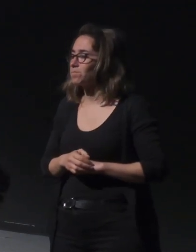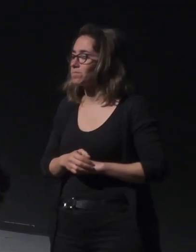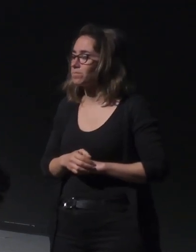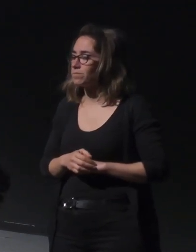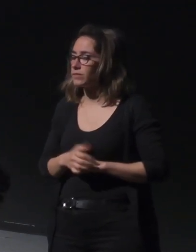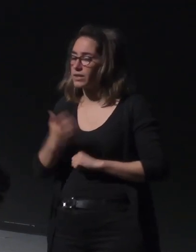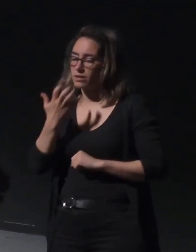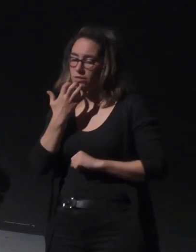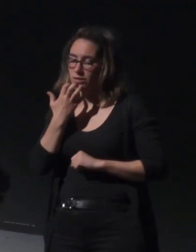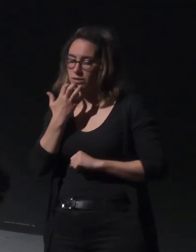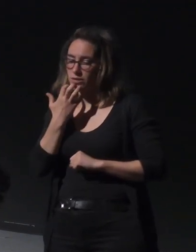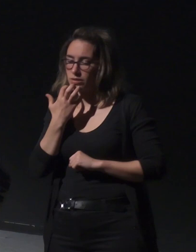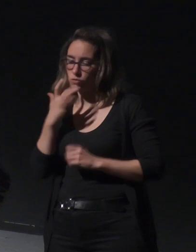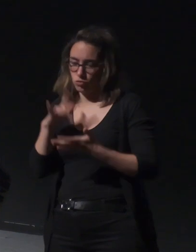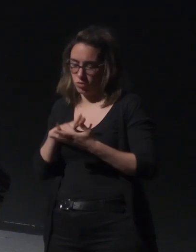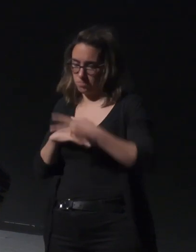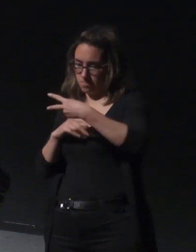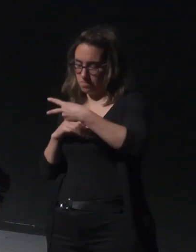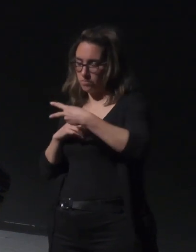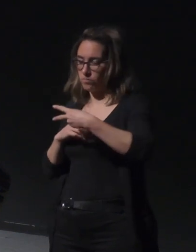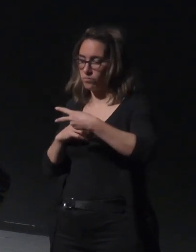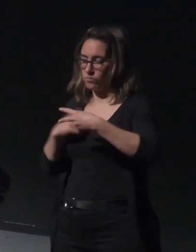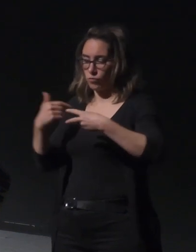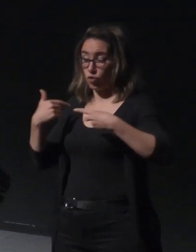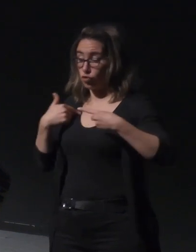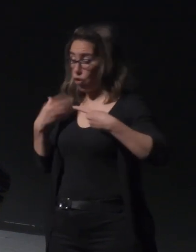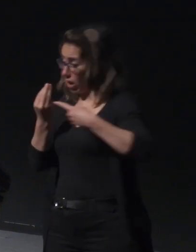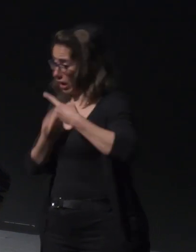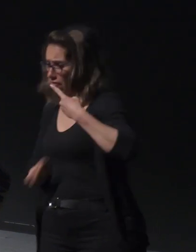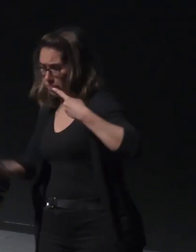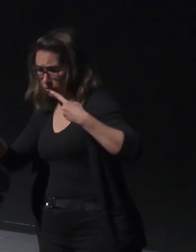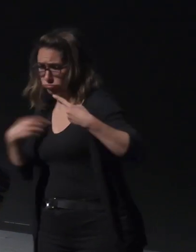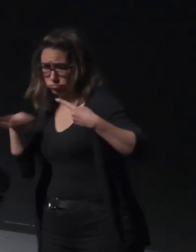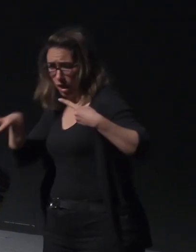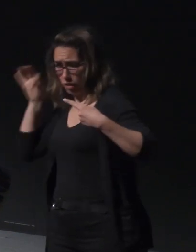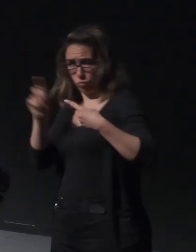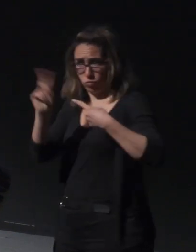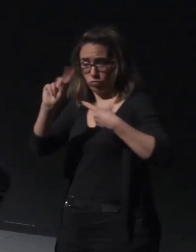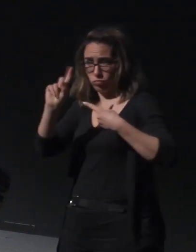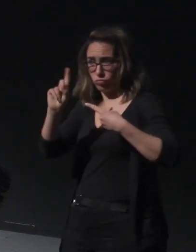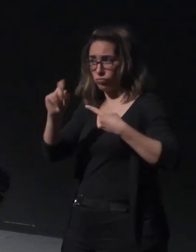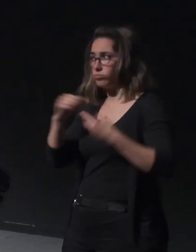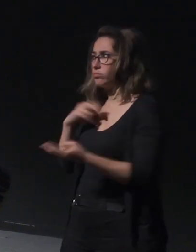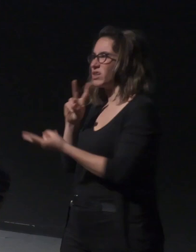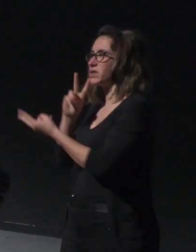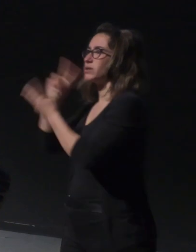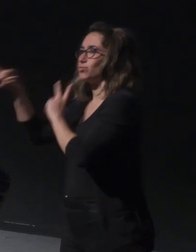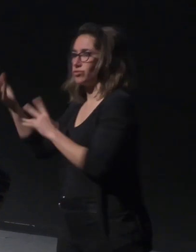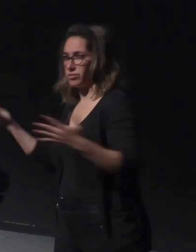ante la dos puntos. Yo no he elegido nacer. ¿Sí? ¿Qué podemos responder a nuestro